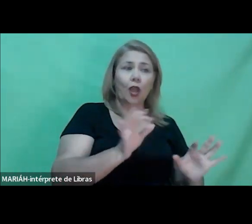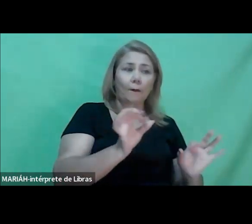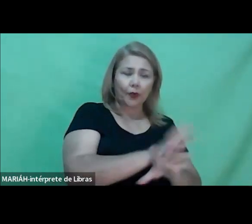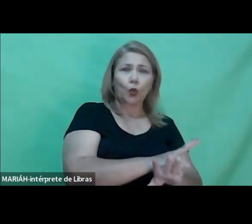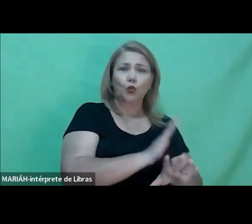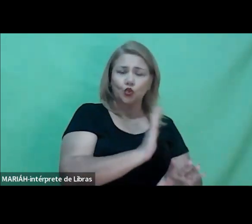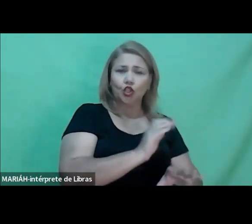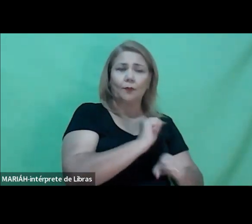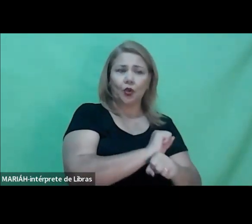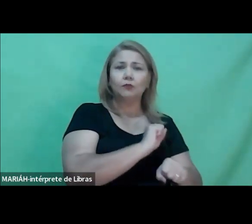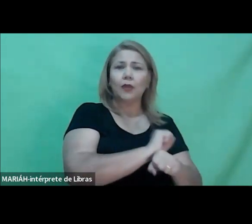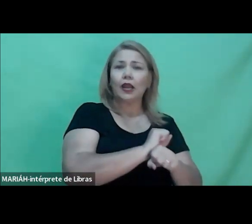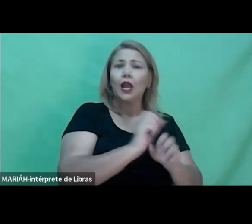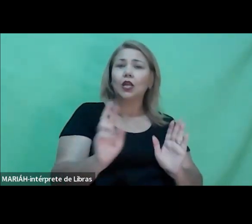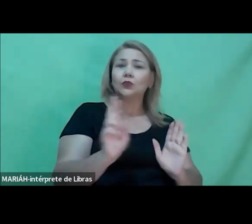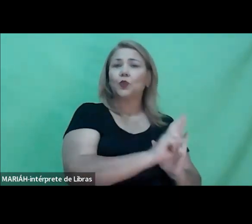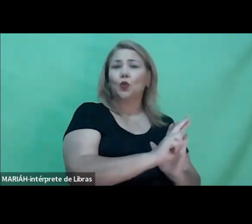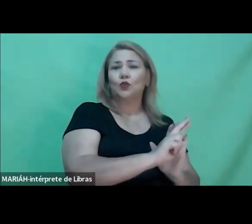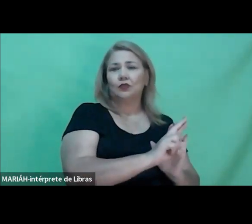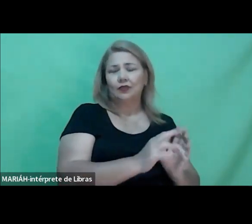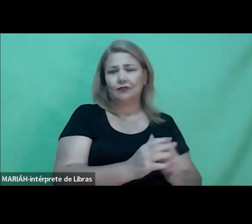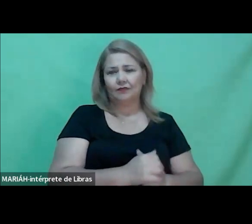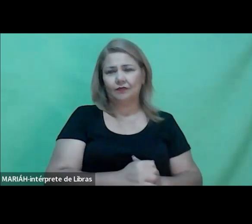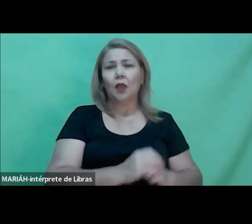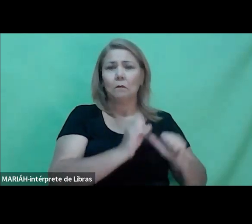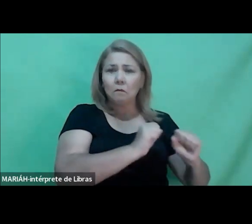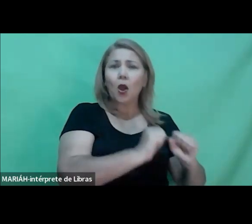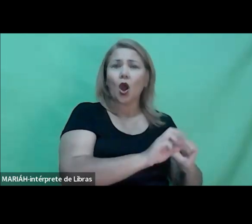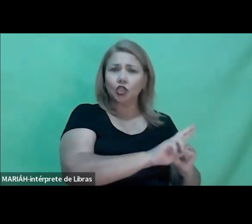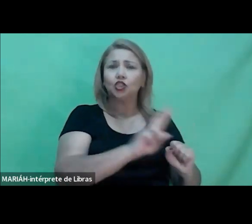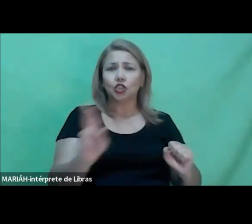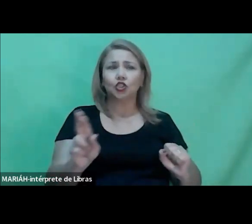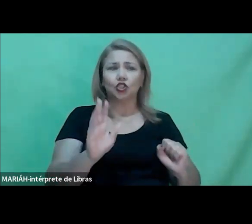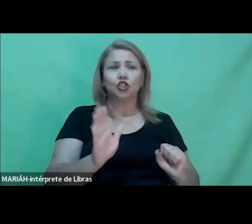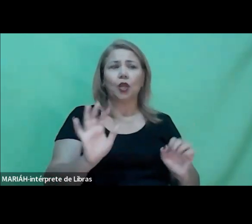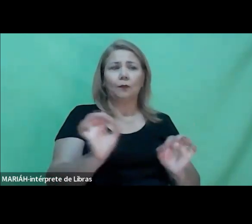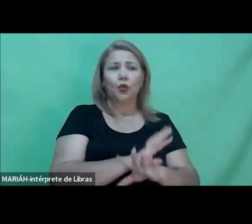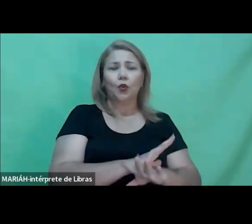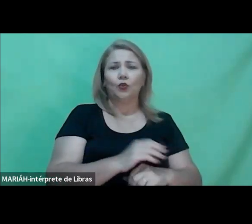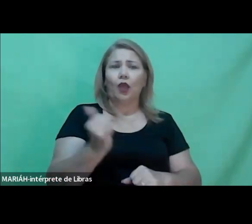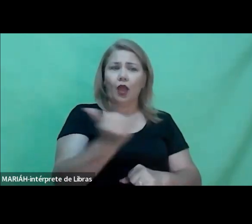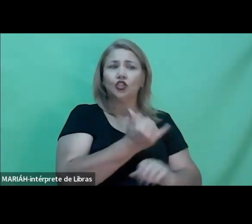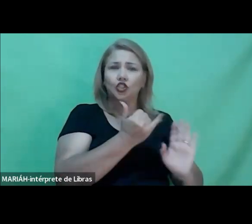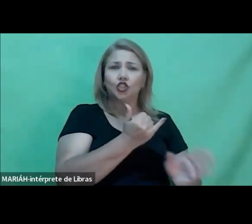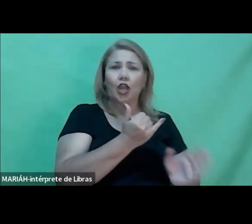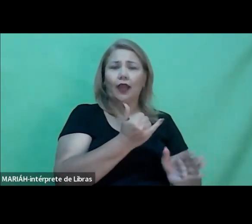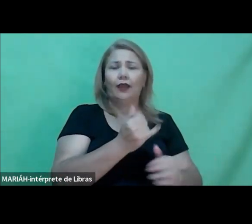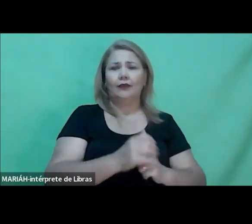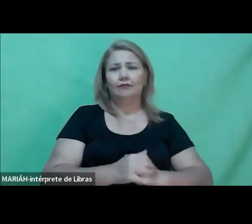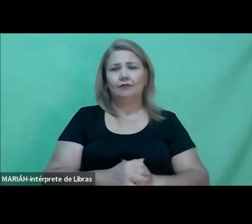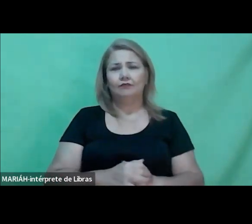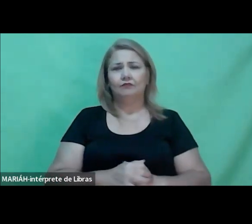respuesta de parte de ella si ella ya puede responder si le han dado la palabra y ya puede